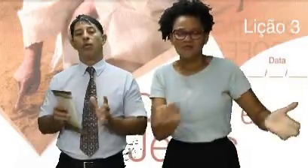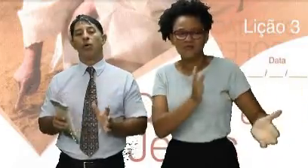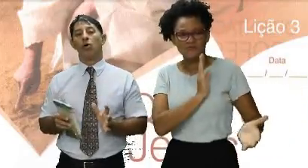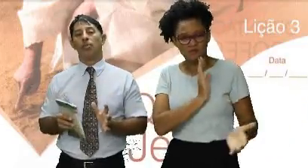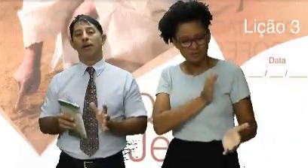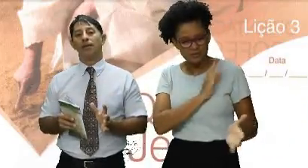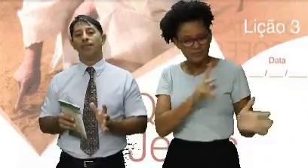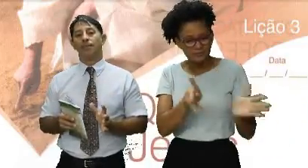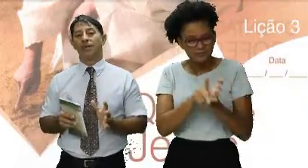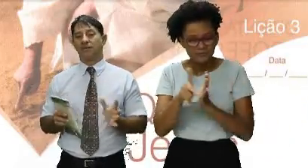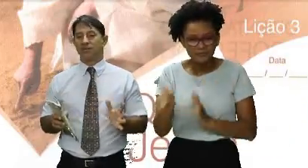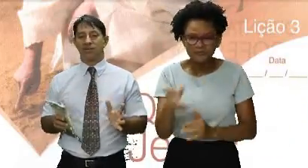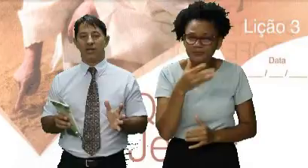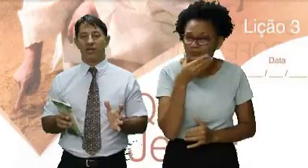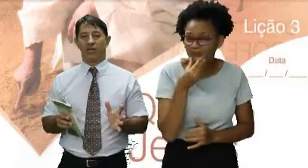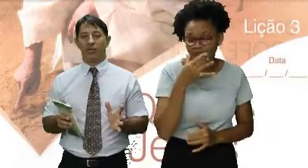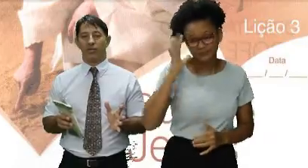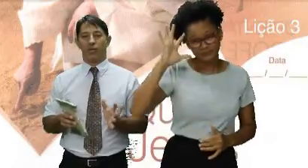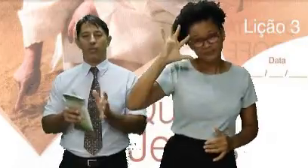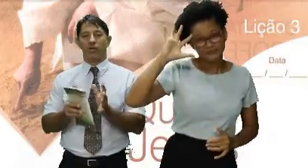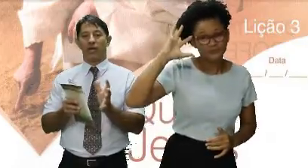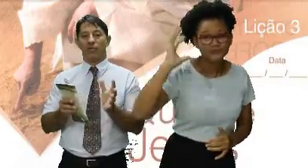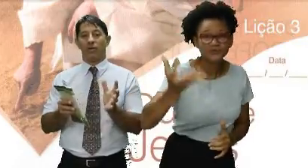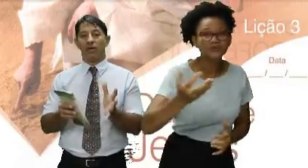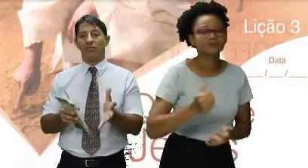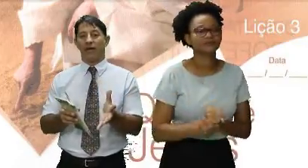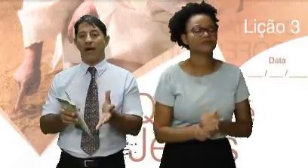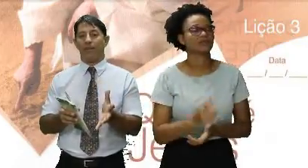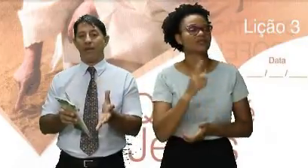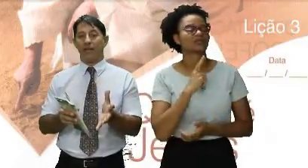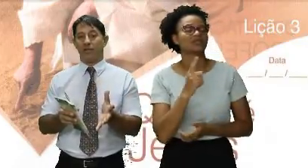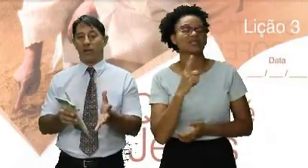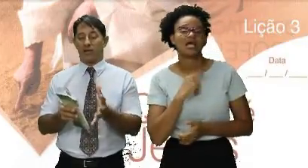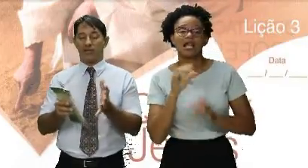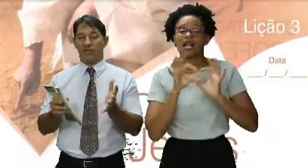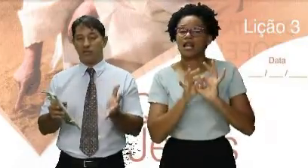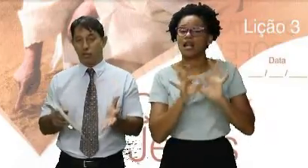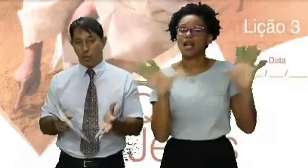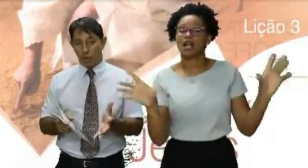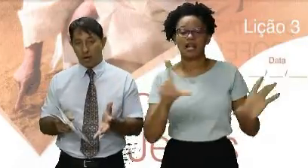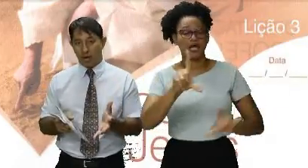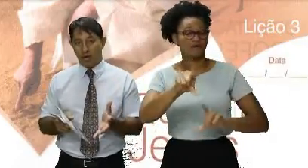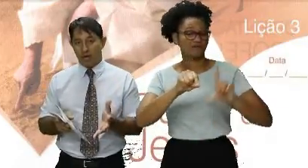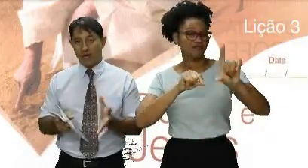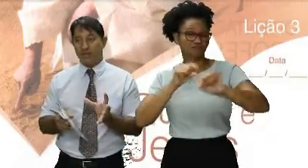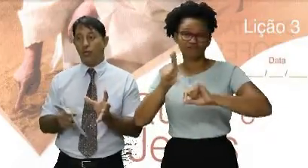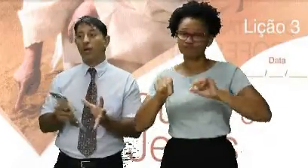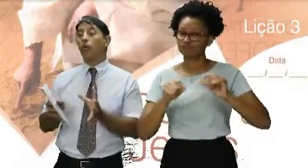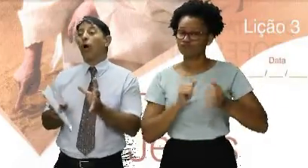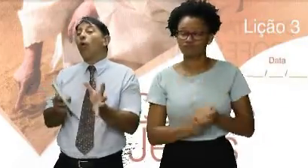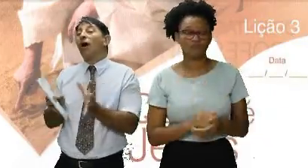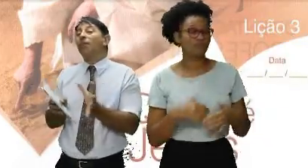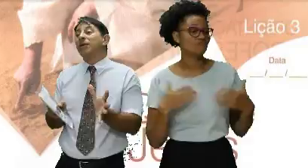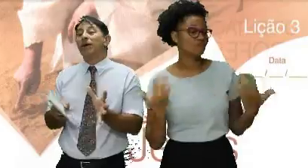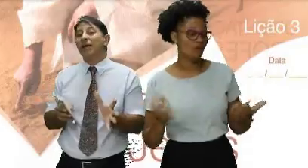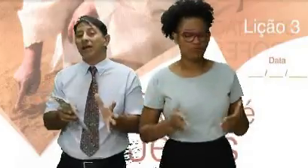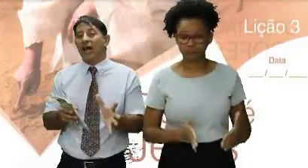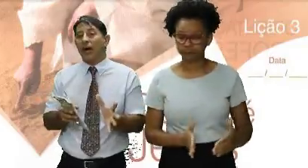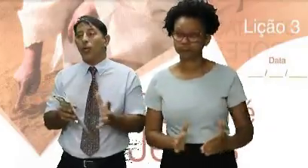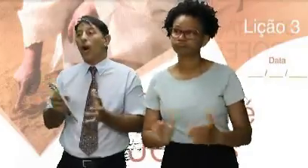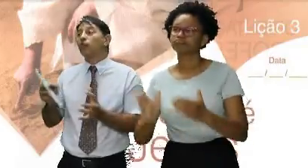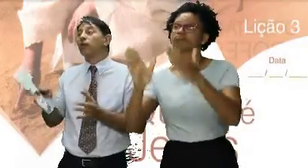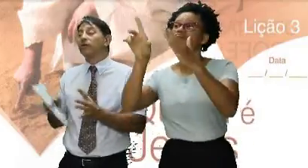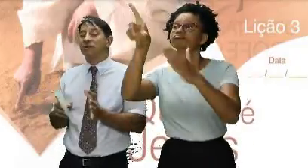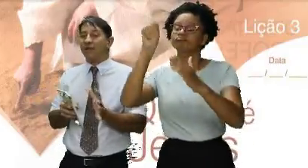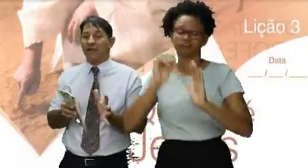cabe ao homem decidir. O homem tem o livre-arbítrio, a livre escolha, de escolher qual caminho ele